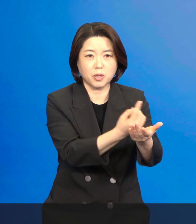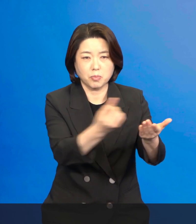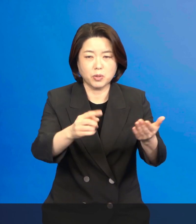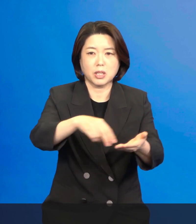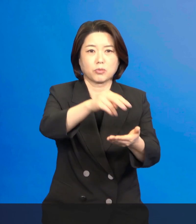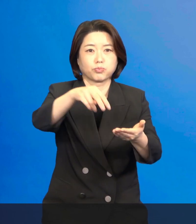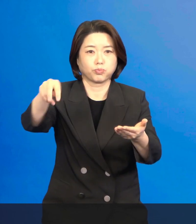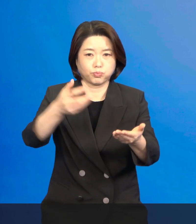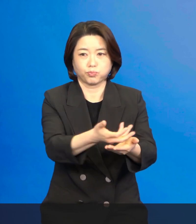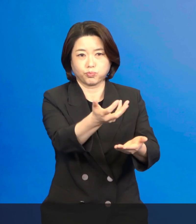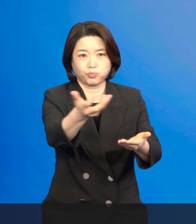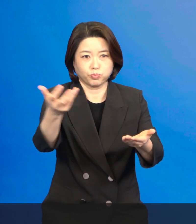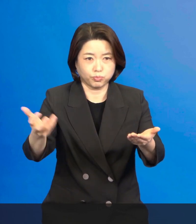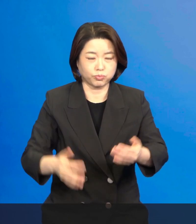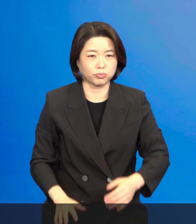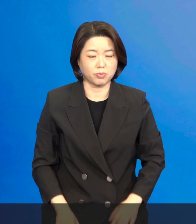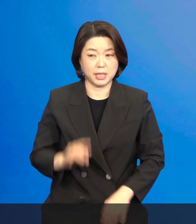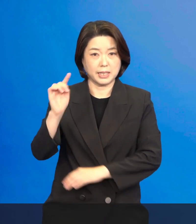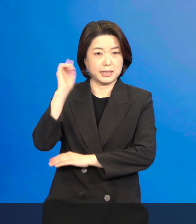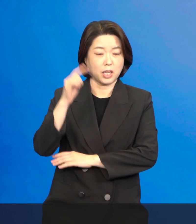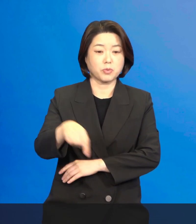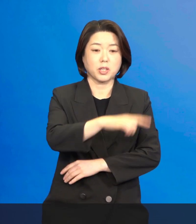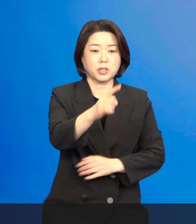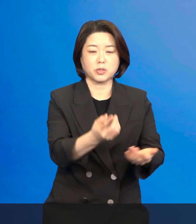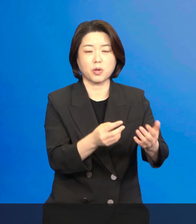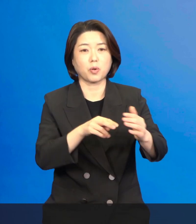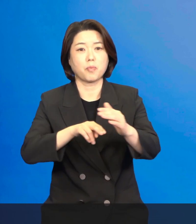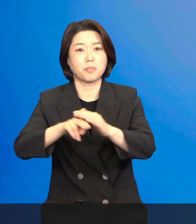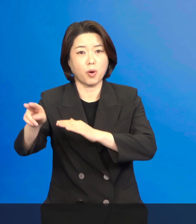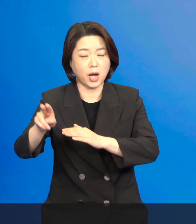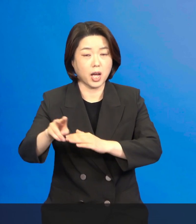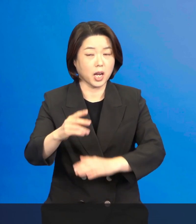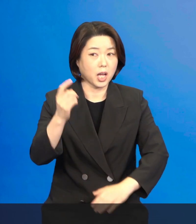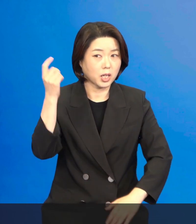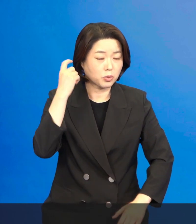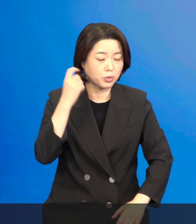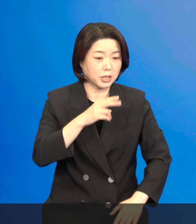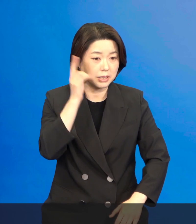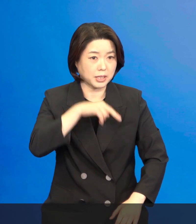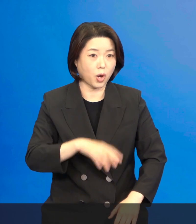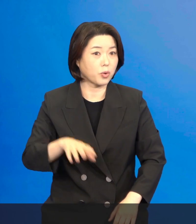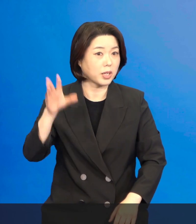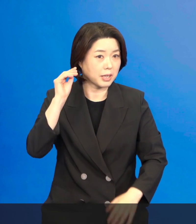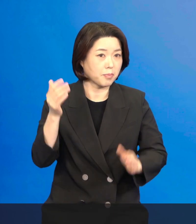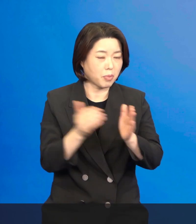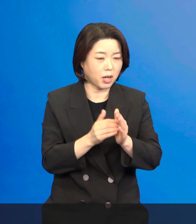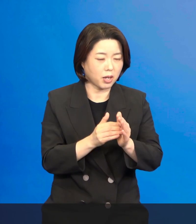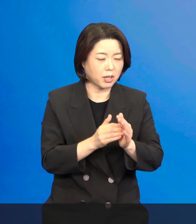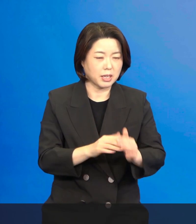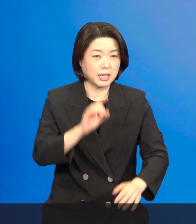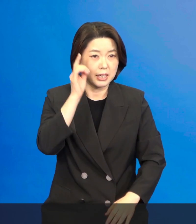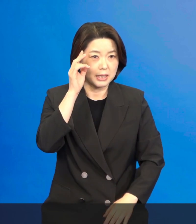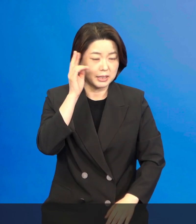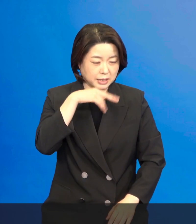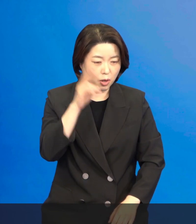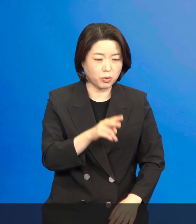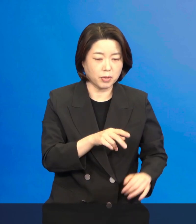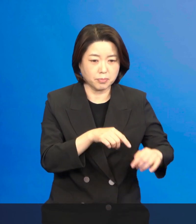다윗이 그일라에서 빠져나갔다는 소식이 사울에게 알려지니 사울은 출동하려다가